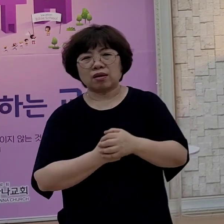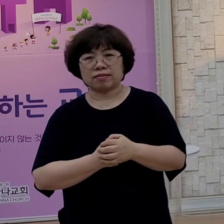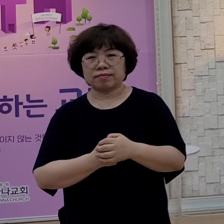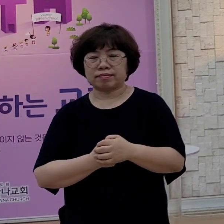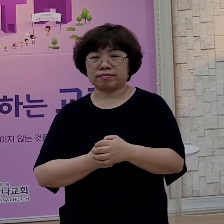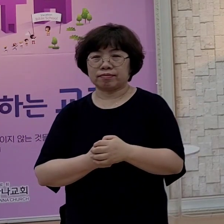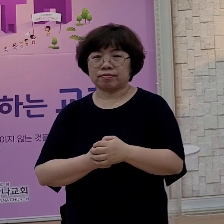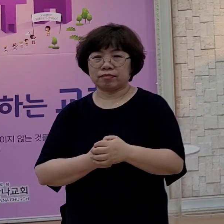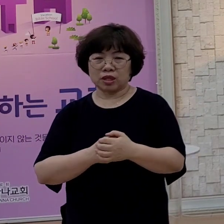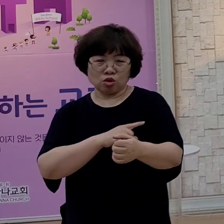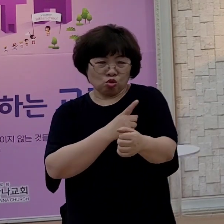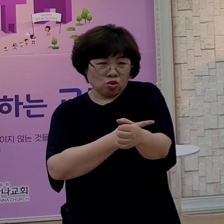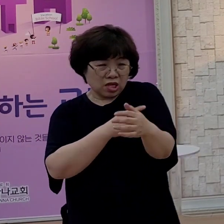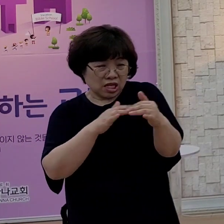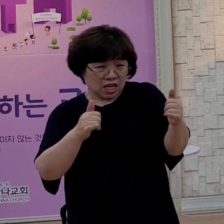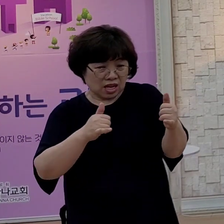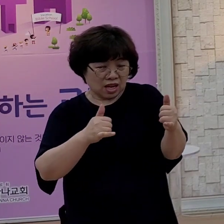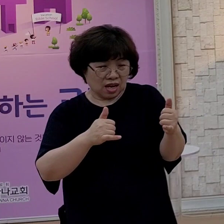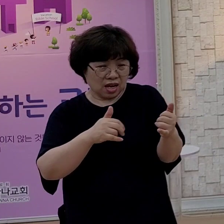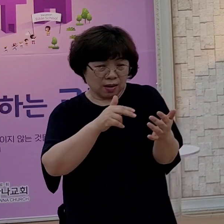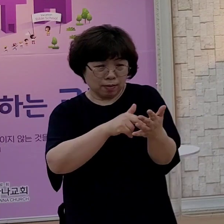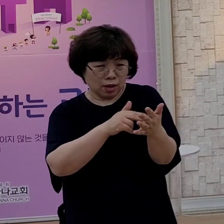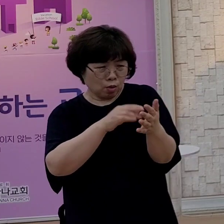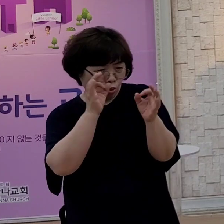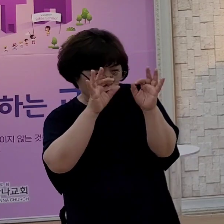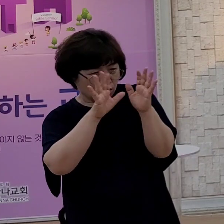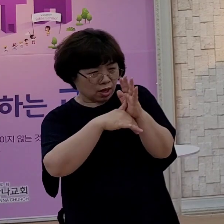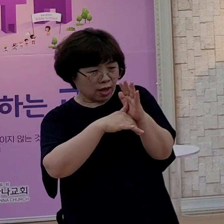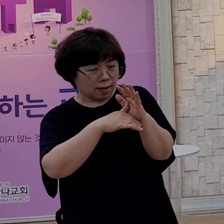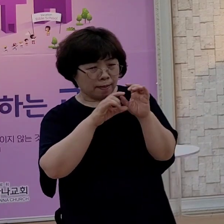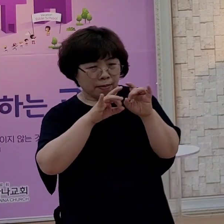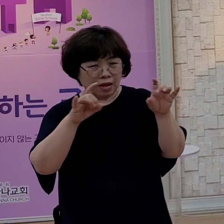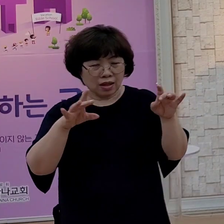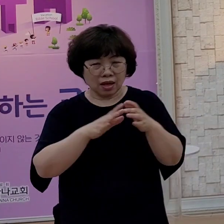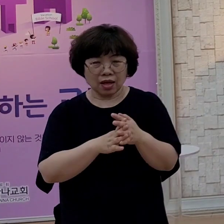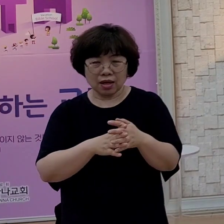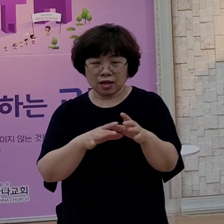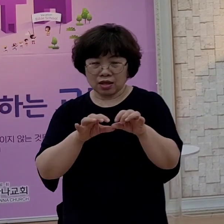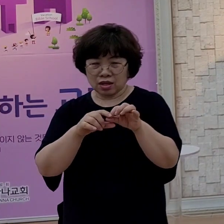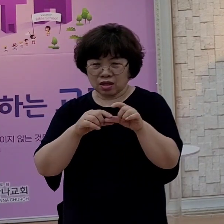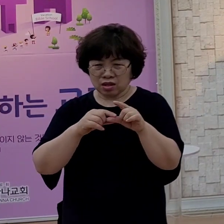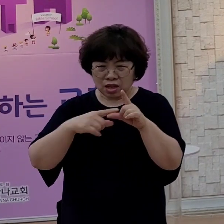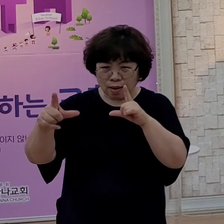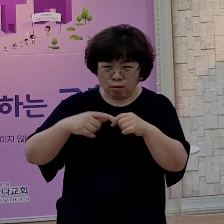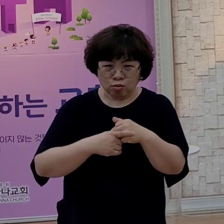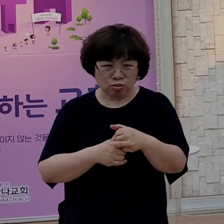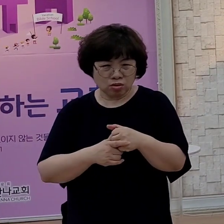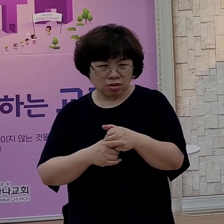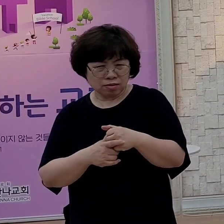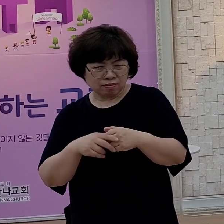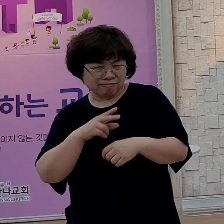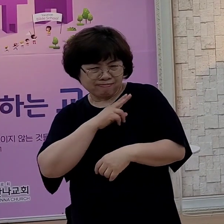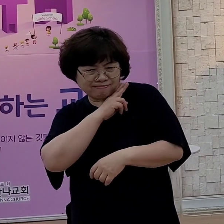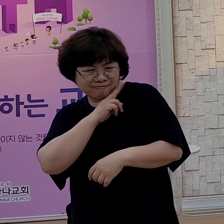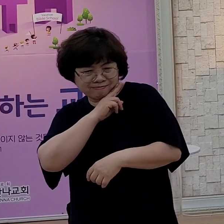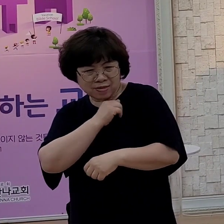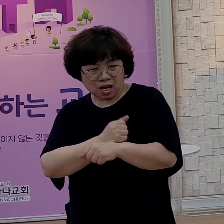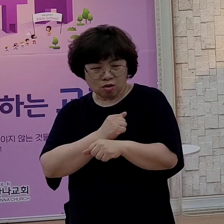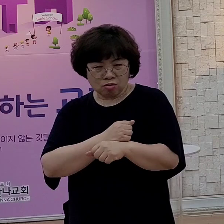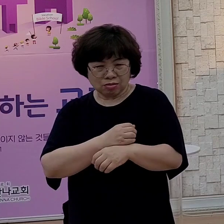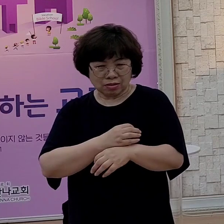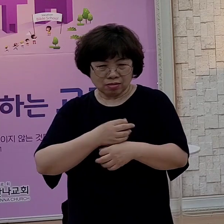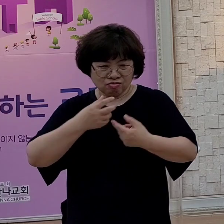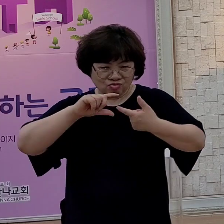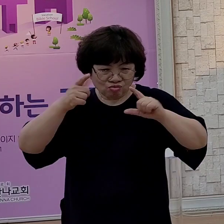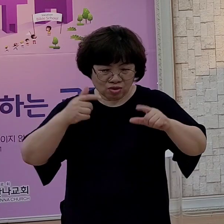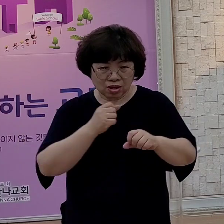항상 자신이 그 자리에 서 있지 않는 자리에서 모든 주어진 권위에 대해서 의심하고